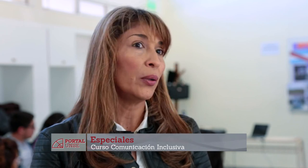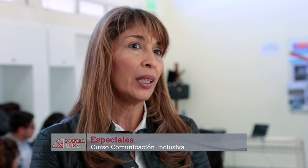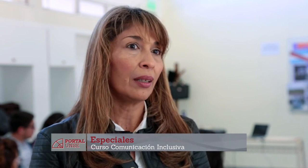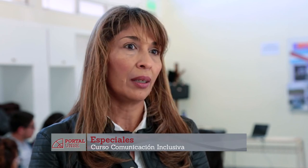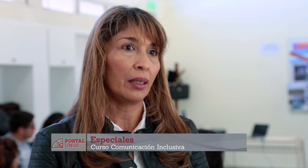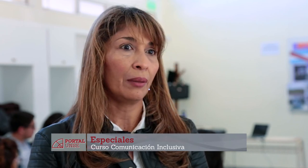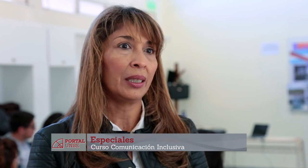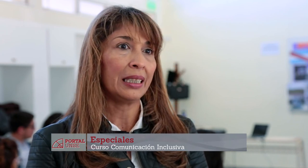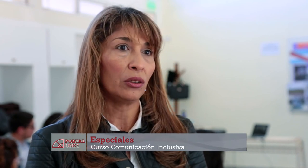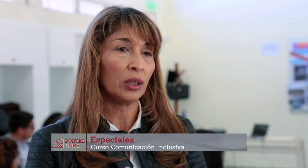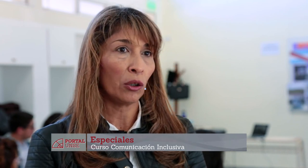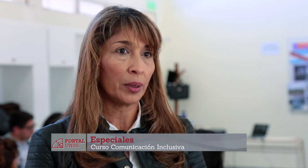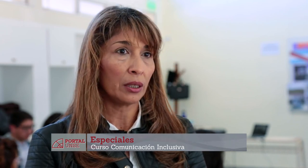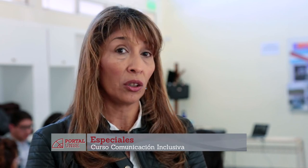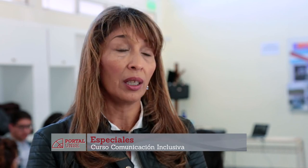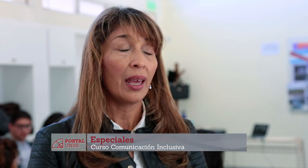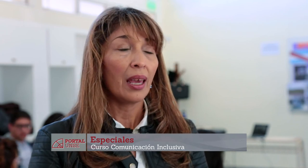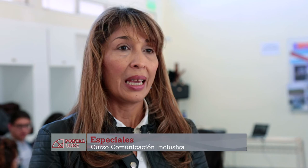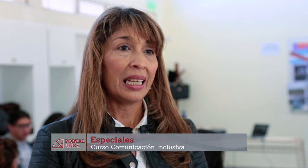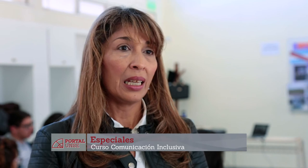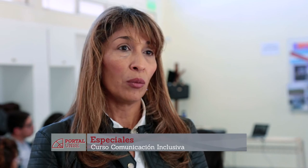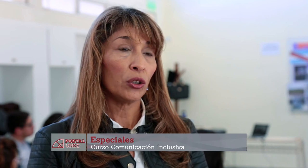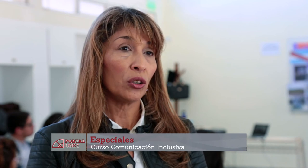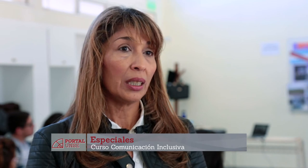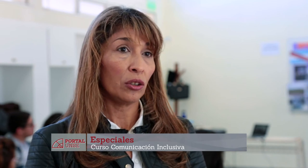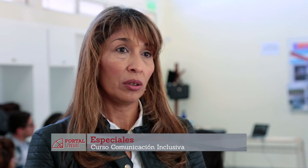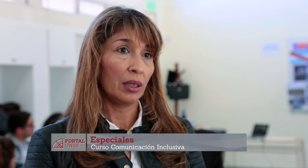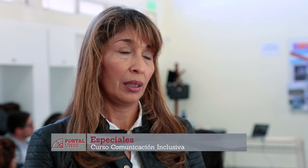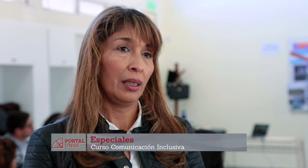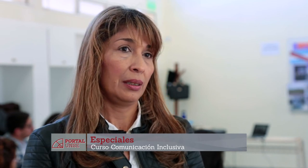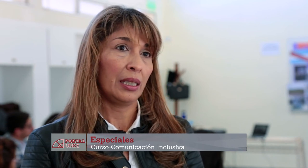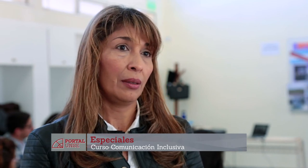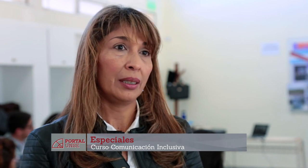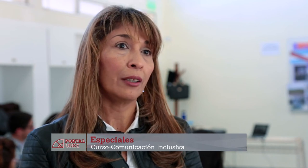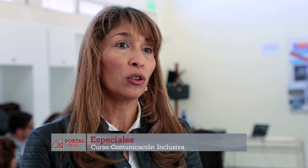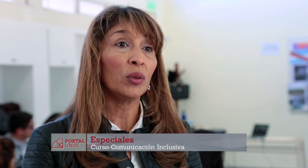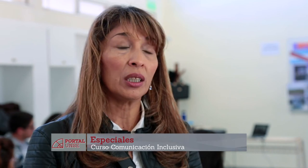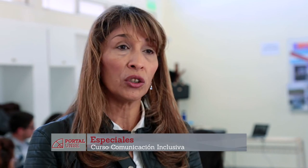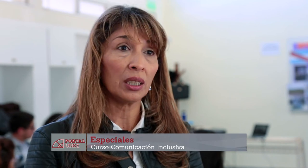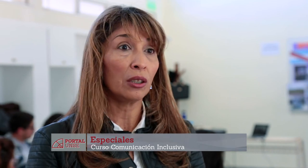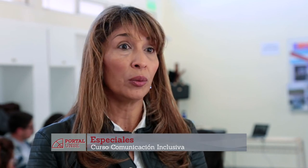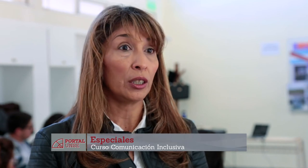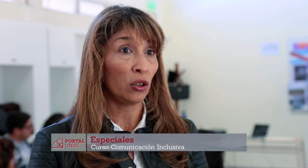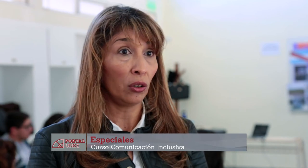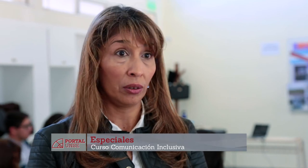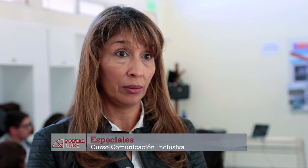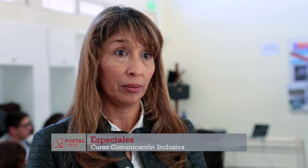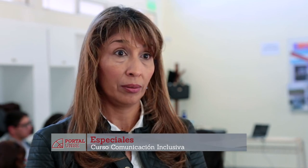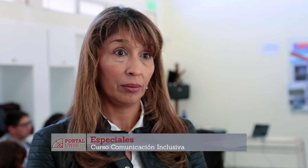poder hablar, van a tener una conversación. Y la emoción de ellos es terrible, tanto como del oyente como del sordo,